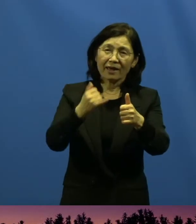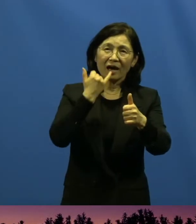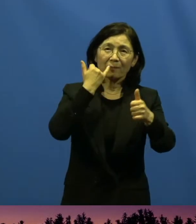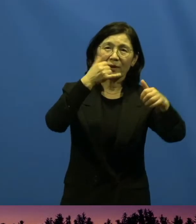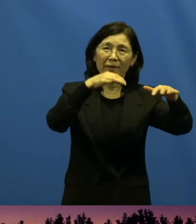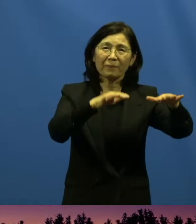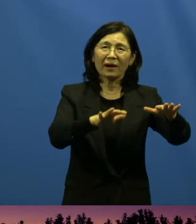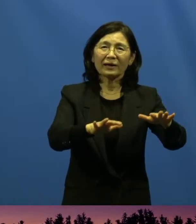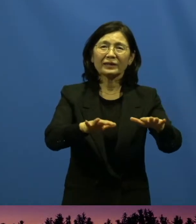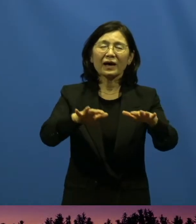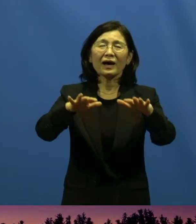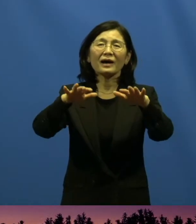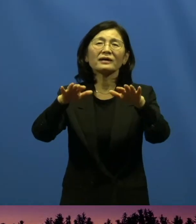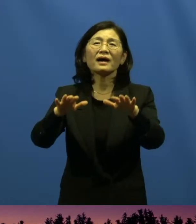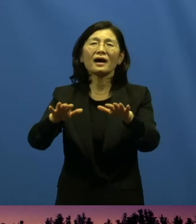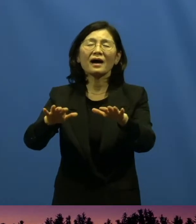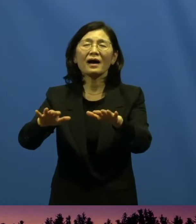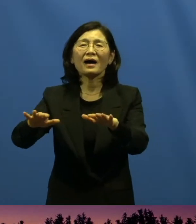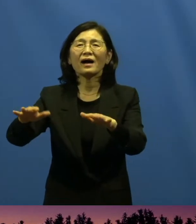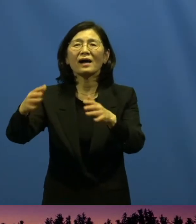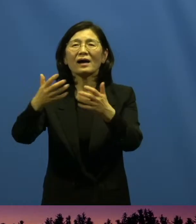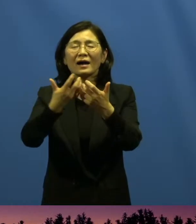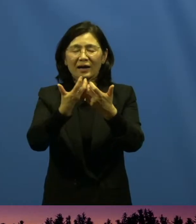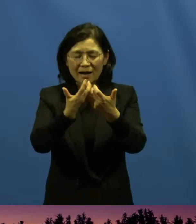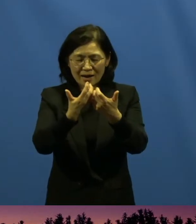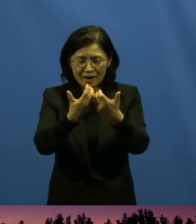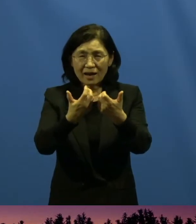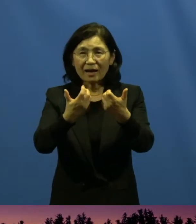내 앞에 바다가